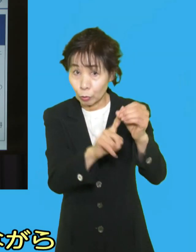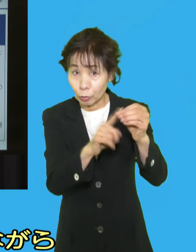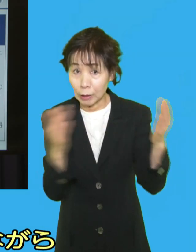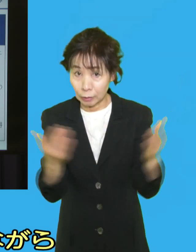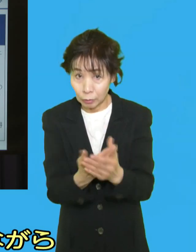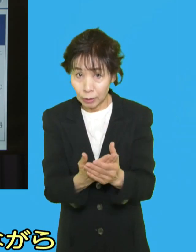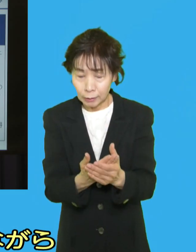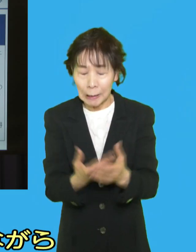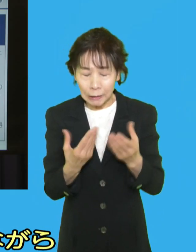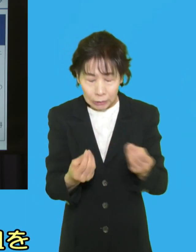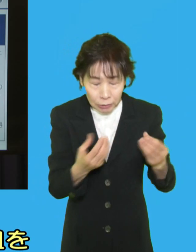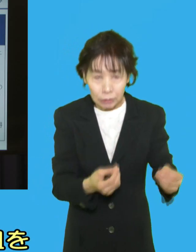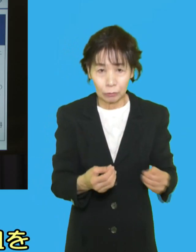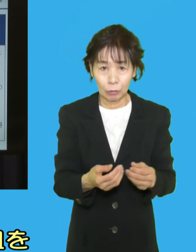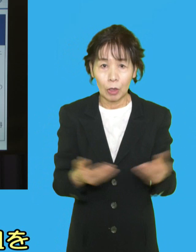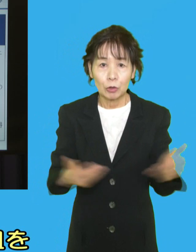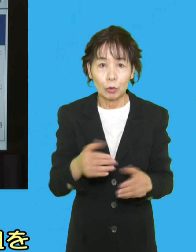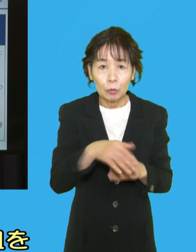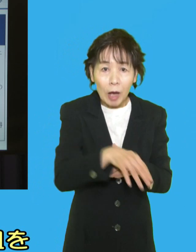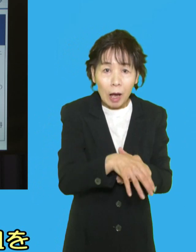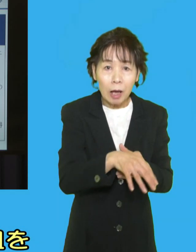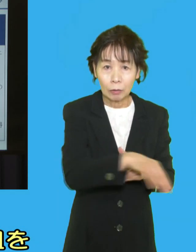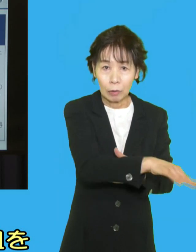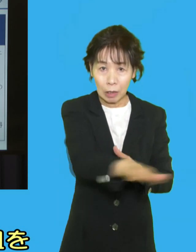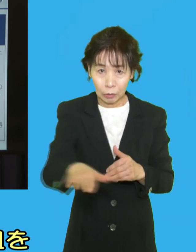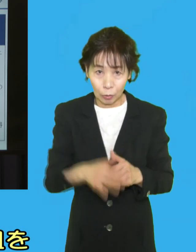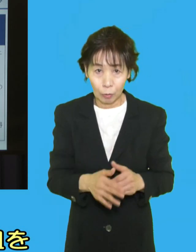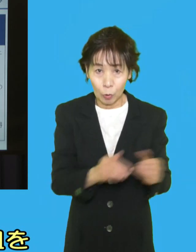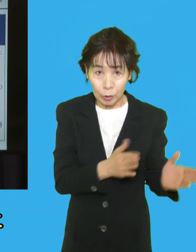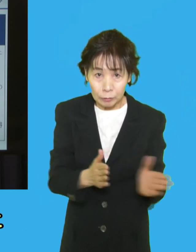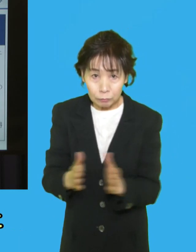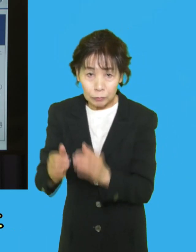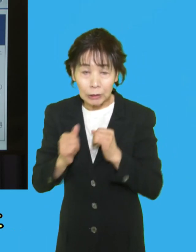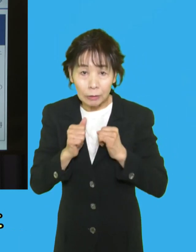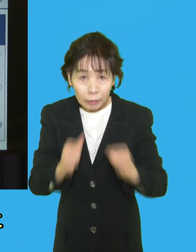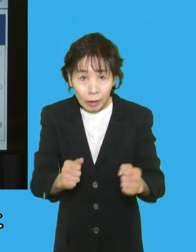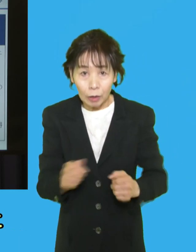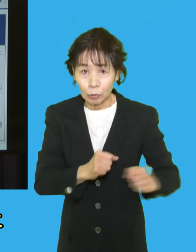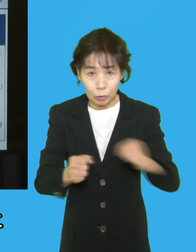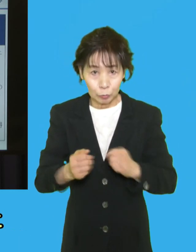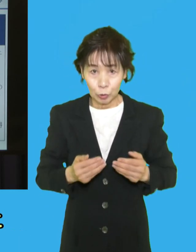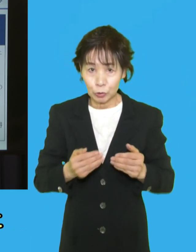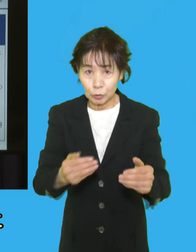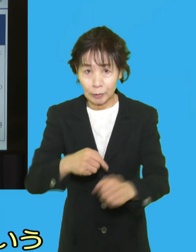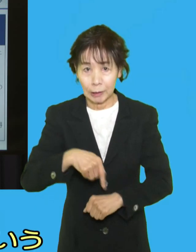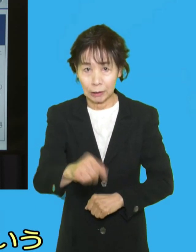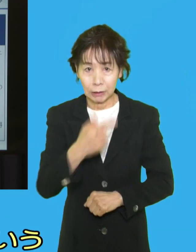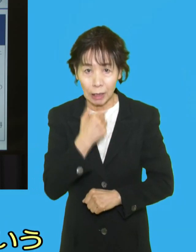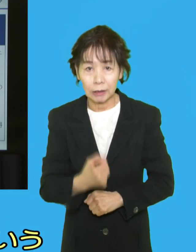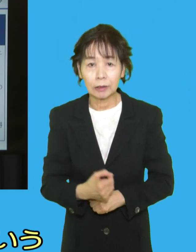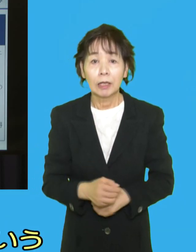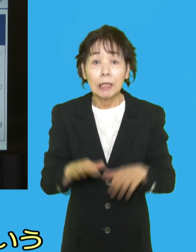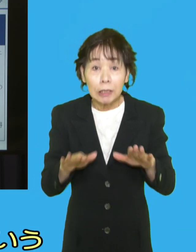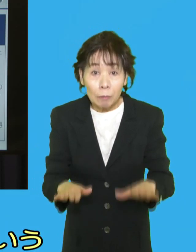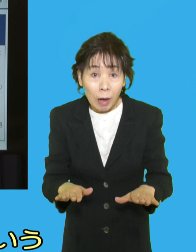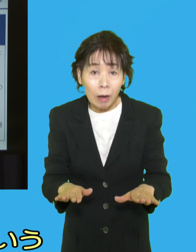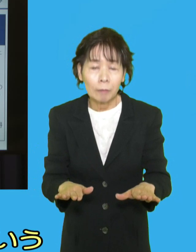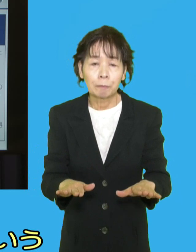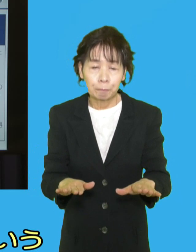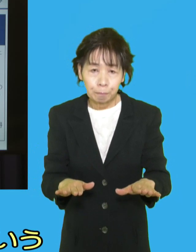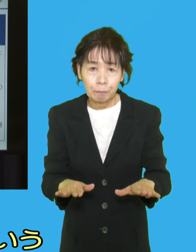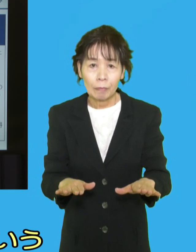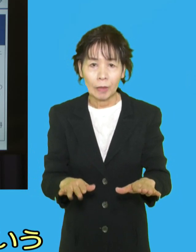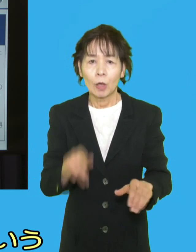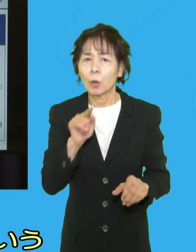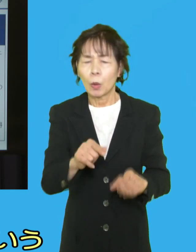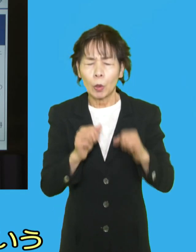職場環境の整備もしながら、まあ、どうすれば増えていくのかという取り組みを進めていきたいと考えています。まあ、今の時点でその